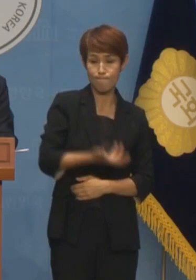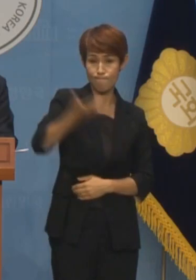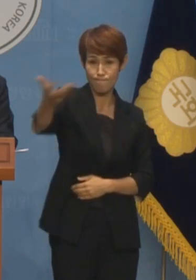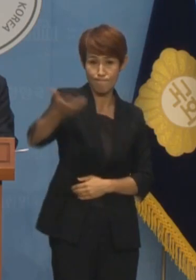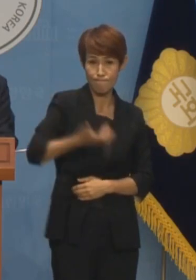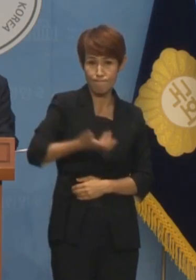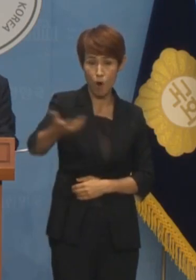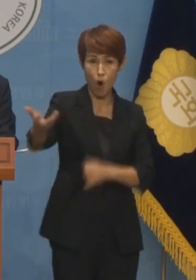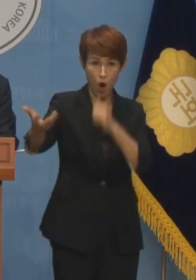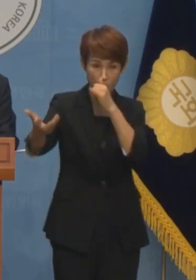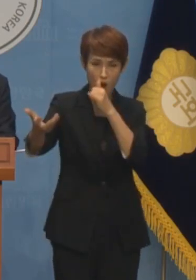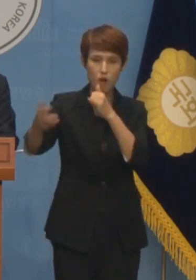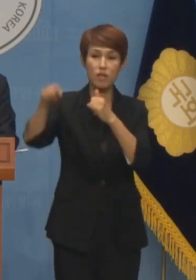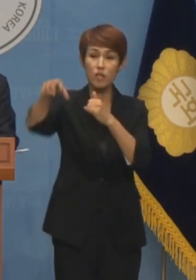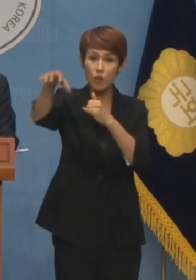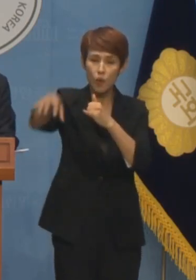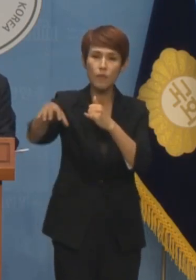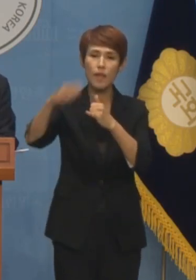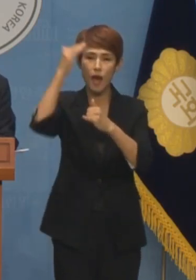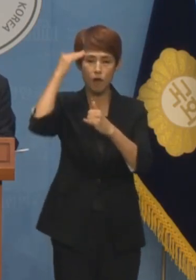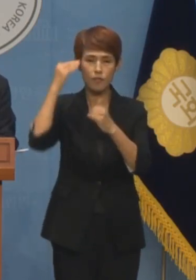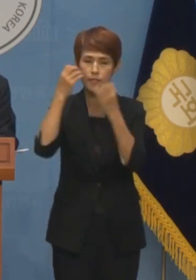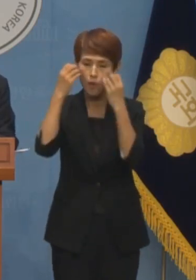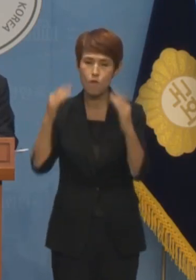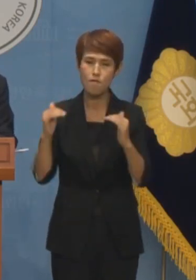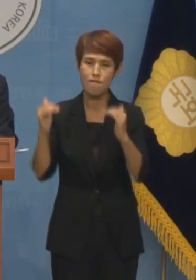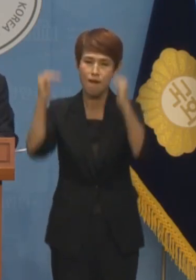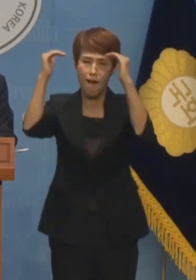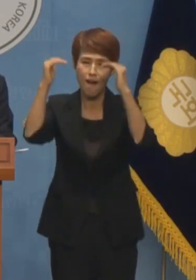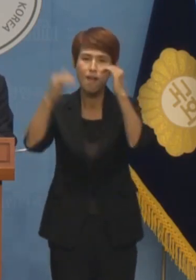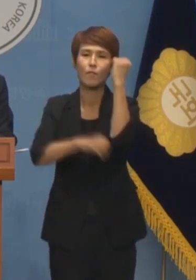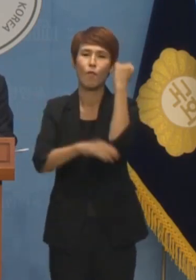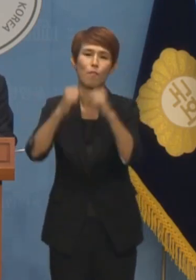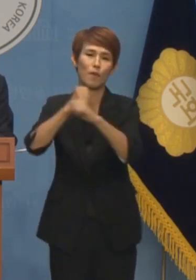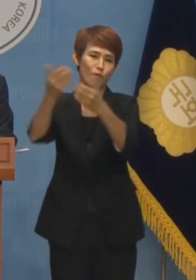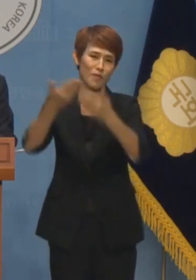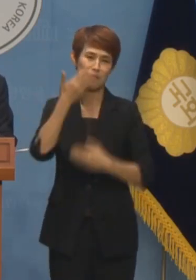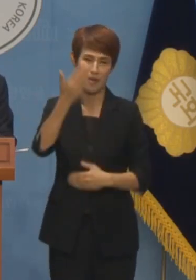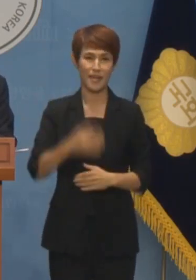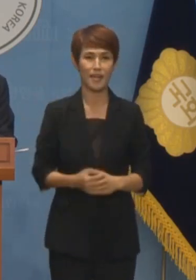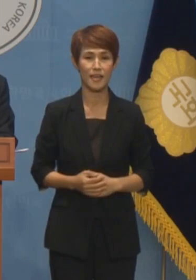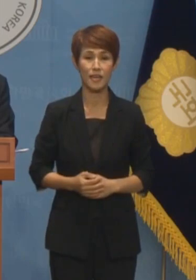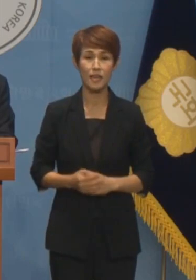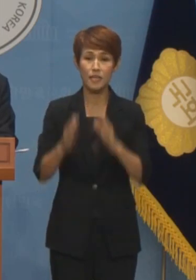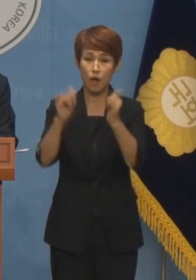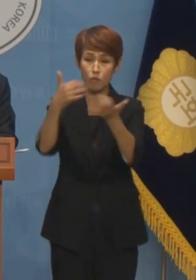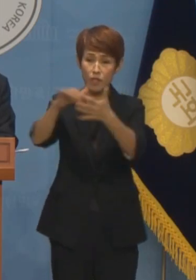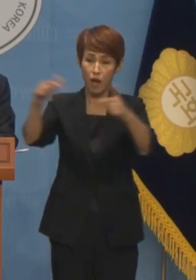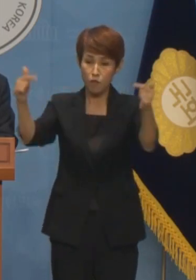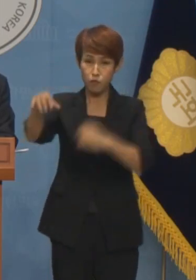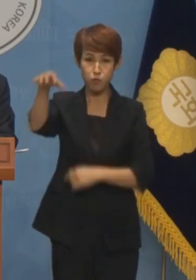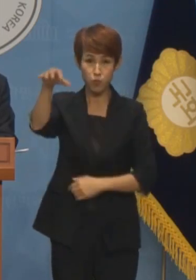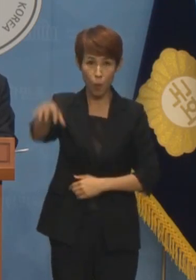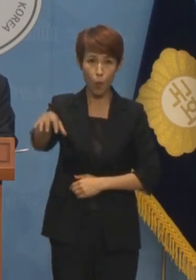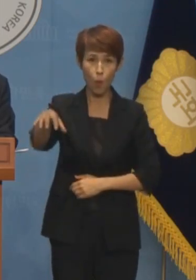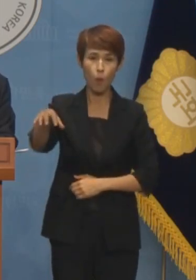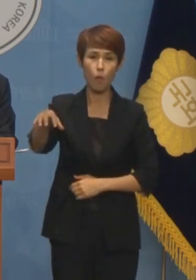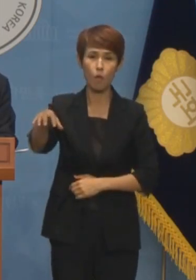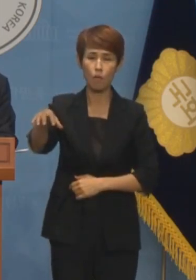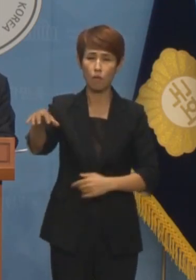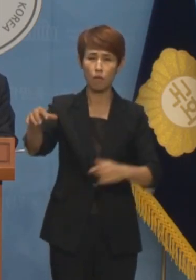지역은 대한민국의 새로운 성장판이 될 것입니다. 인구 감소 지역이 활력을 잃게 된다면 대한민국이 사라지게